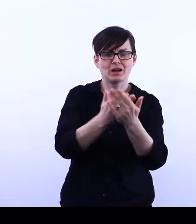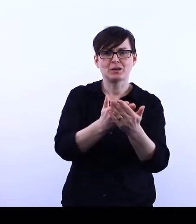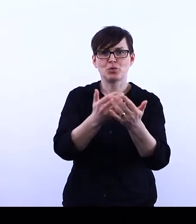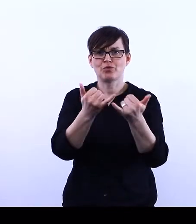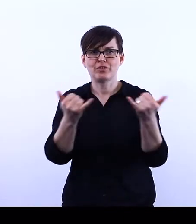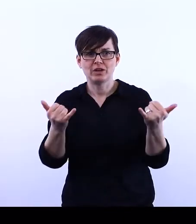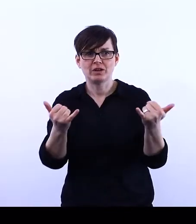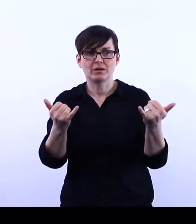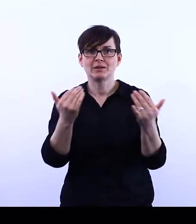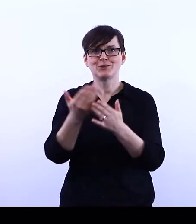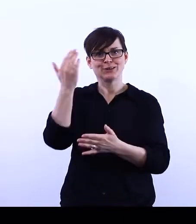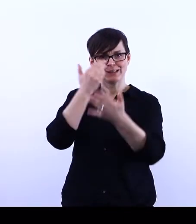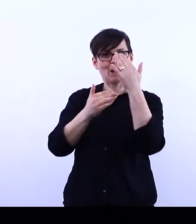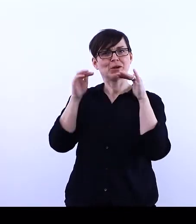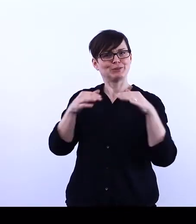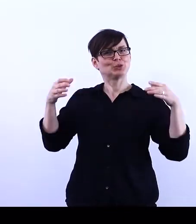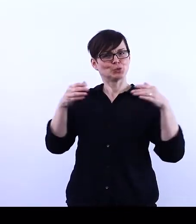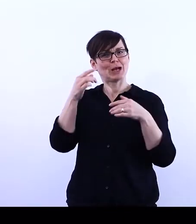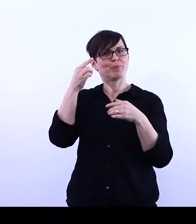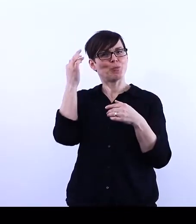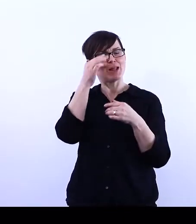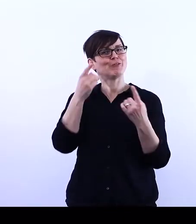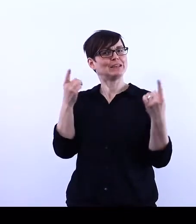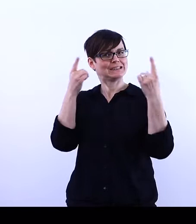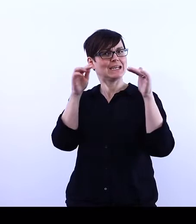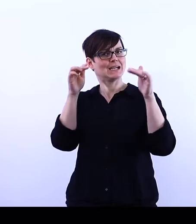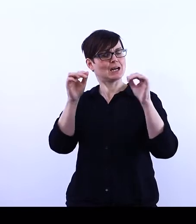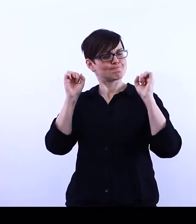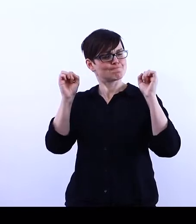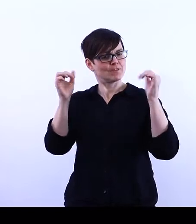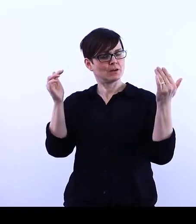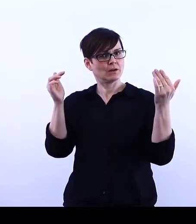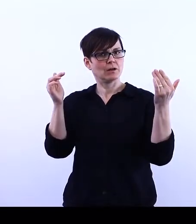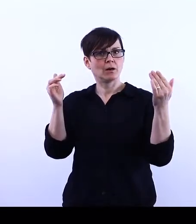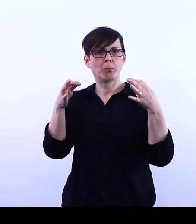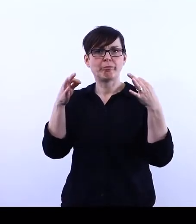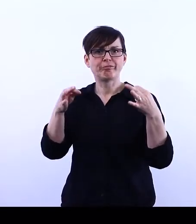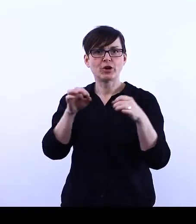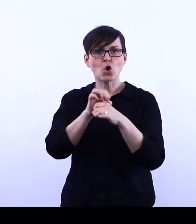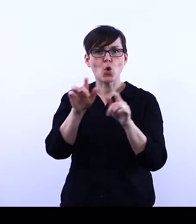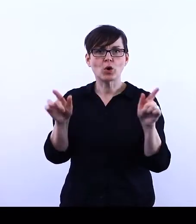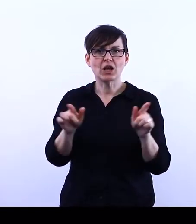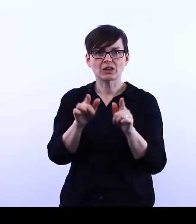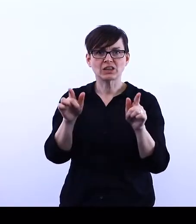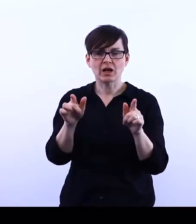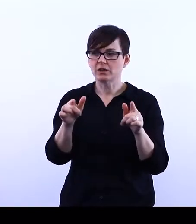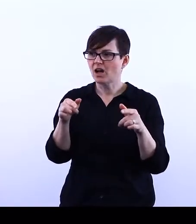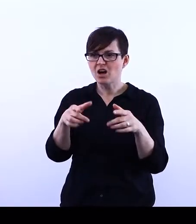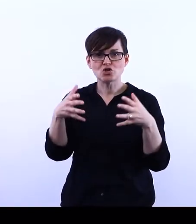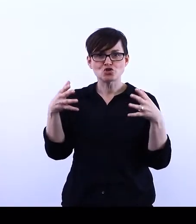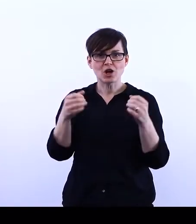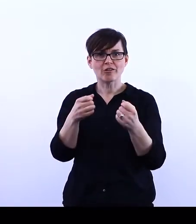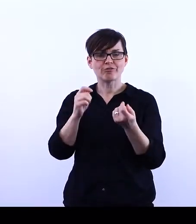die Mission, die wir uns am Anfang gemeinsam überlegt haben, auch in dieser wirklich krassen Beschleunigungszeit überhaupt umsetzen? Auf einmal